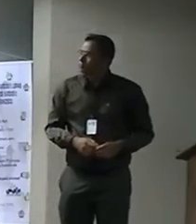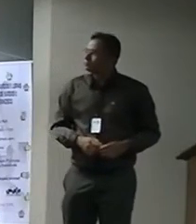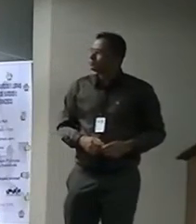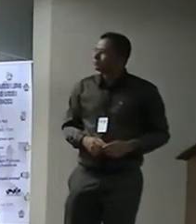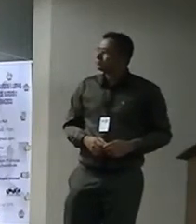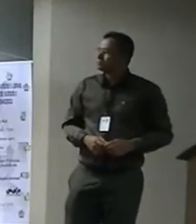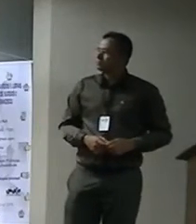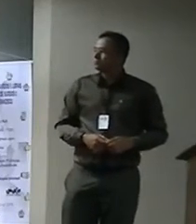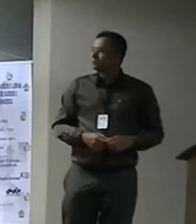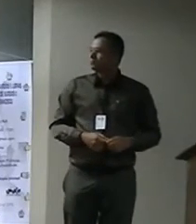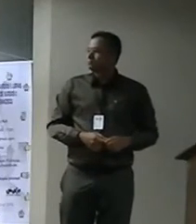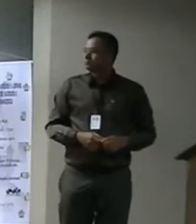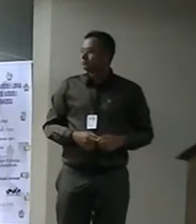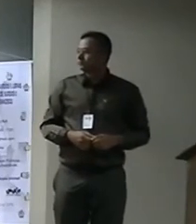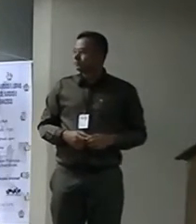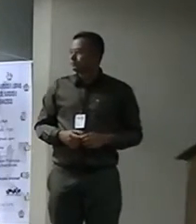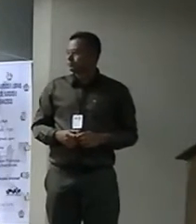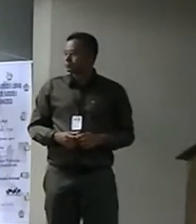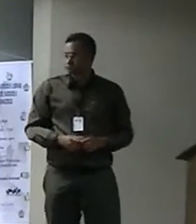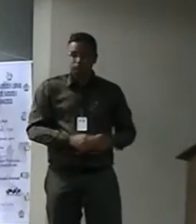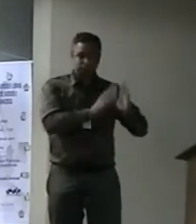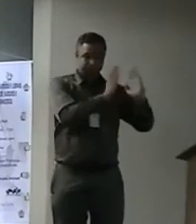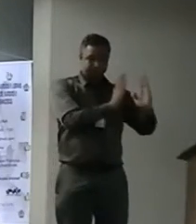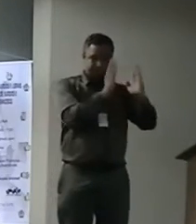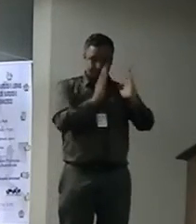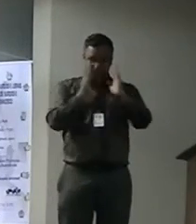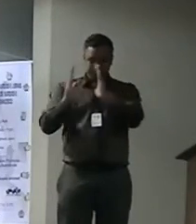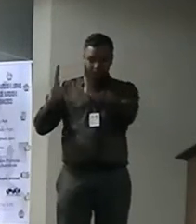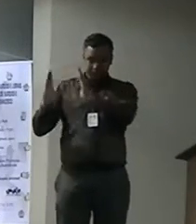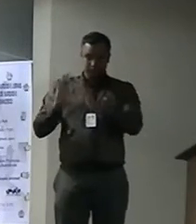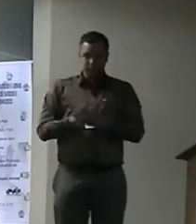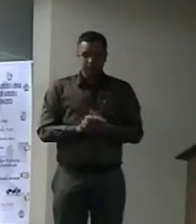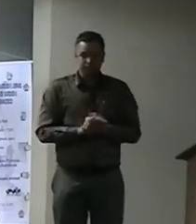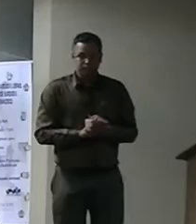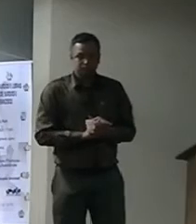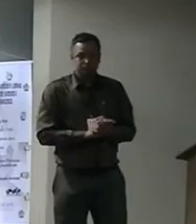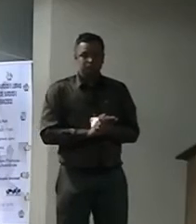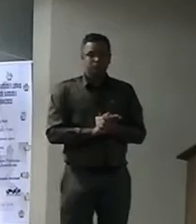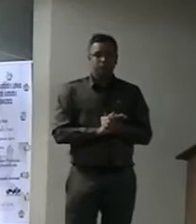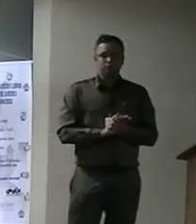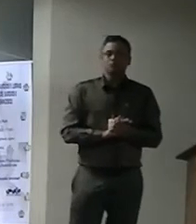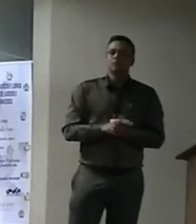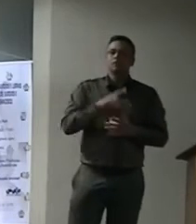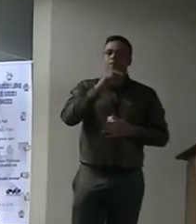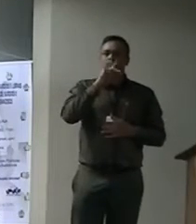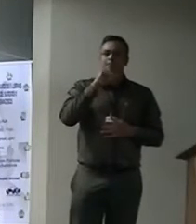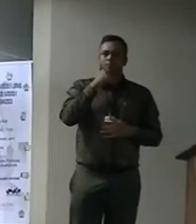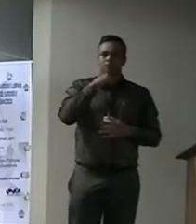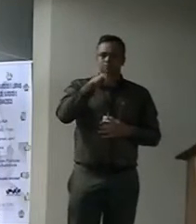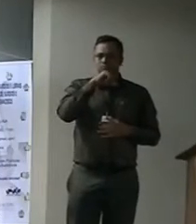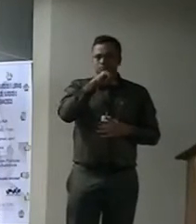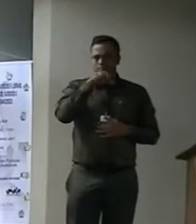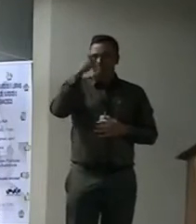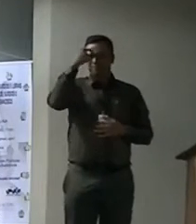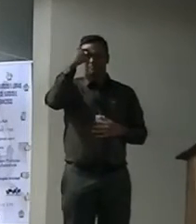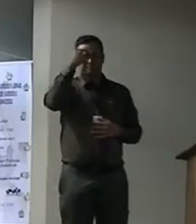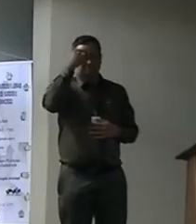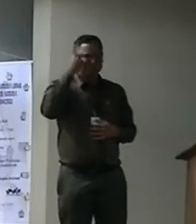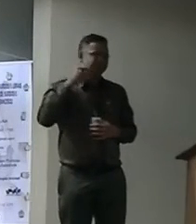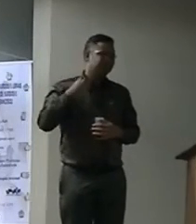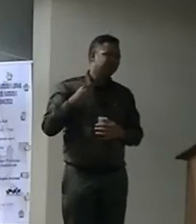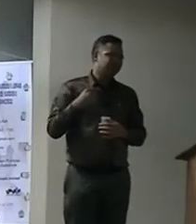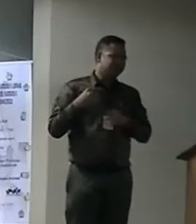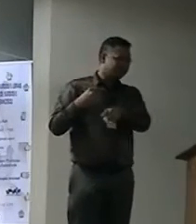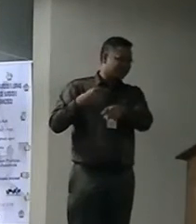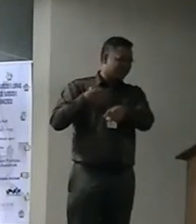E quais são essas etapas, né? Primeiro é a negação. Ele se recusa a ver e admitir